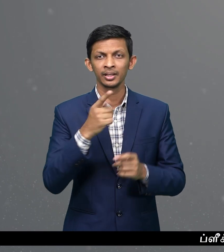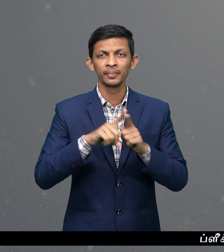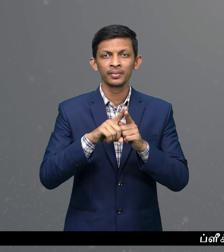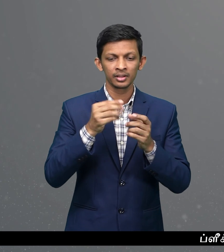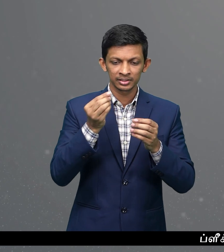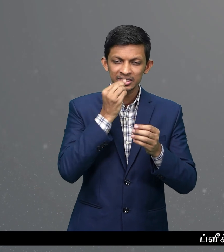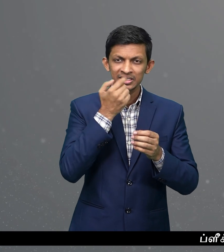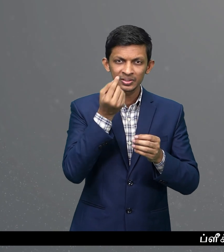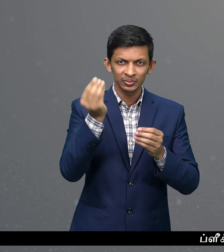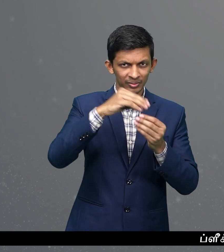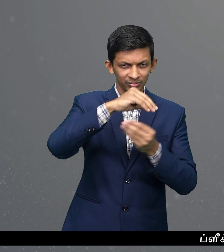ப்ளீச்சிங் பவுடர்,